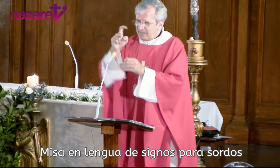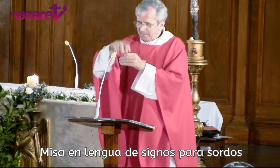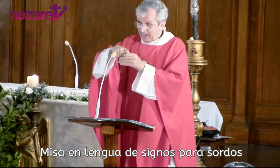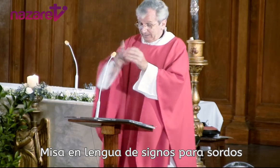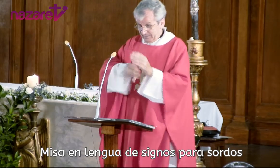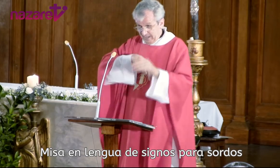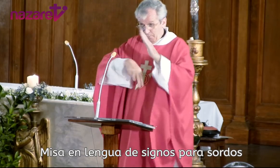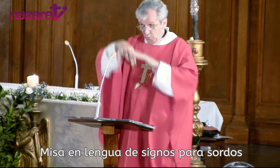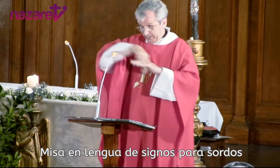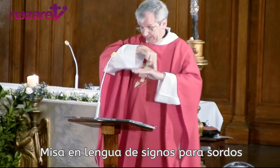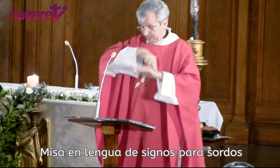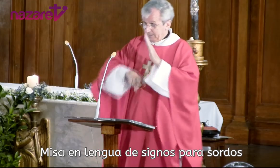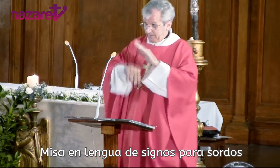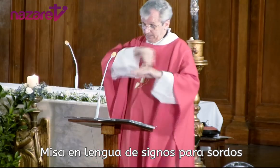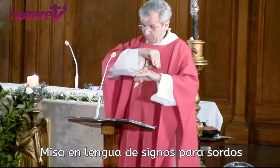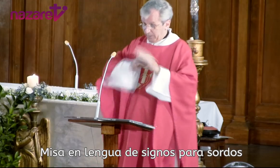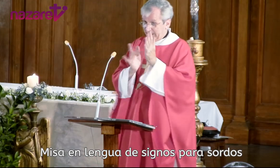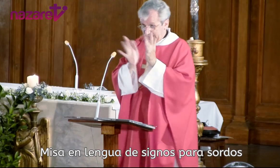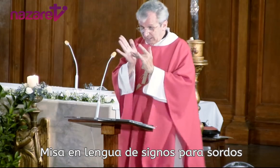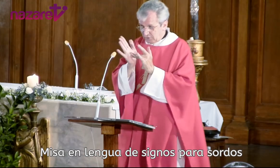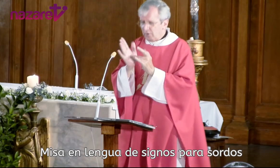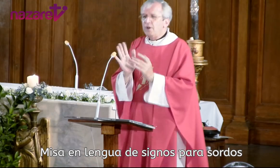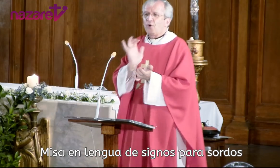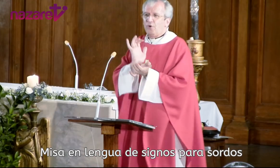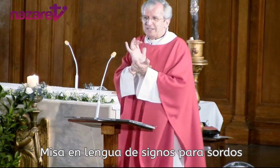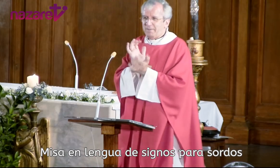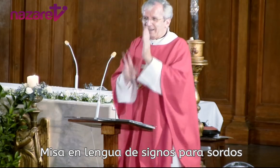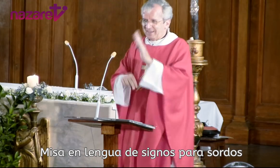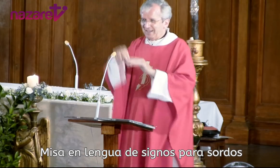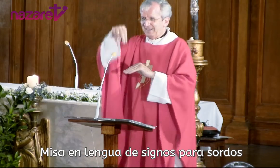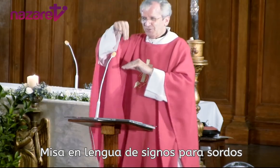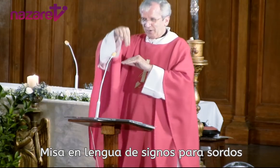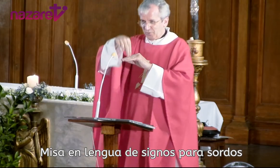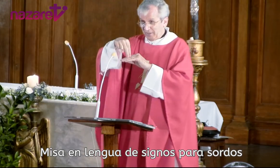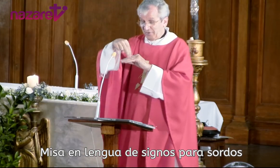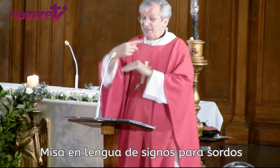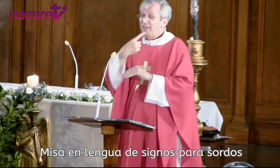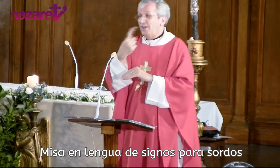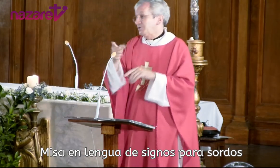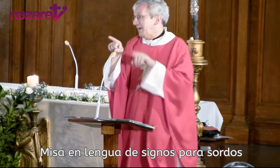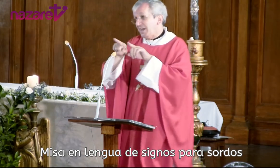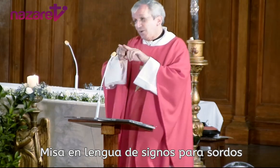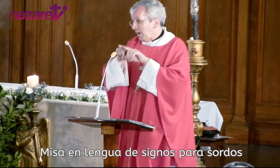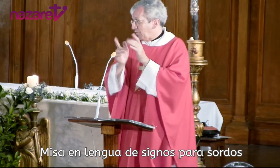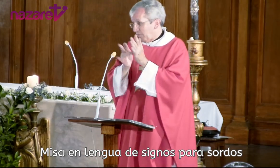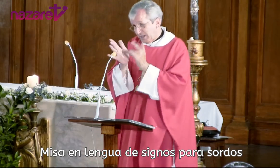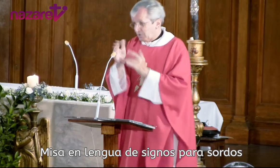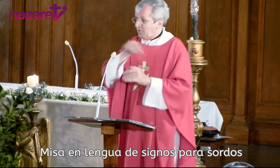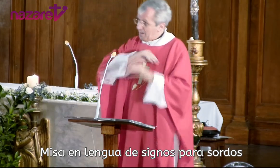participar de la muerte de Cristo con la esperanza de su resurrección. Y nos dirá, igual como Cristo ha muerto